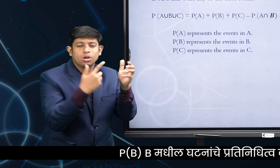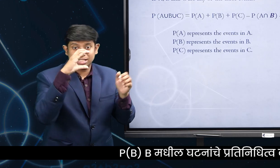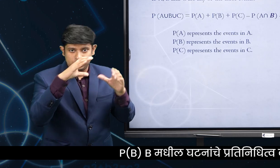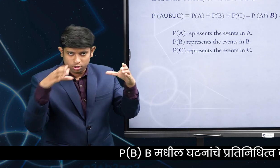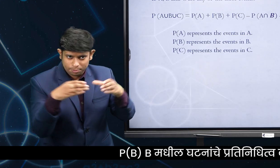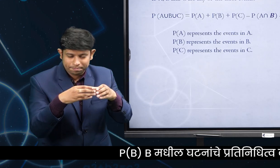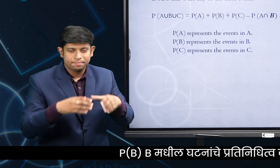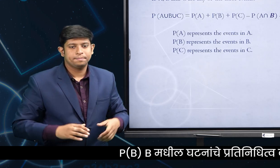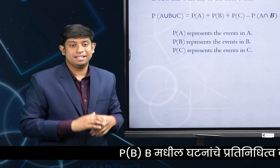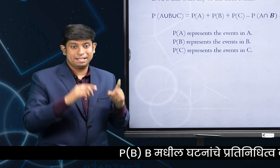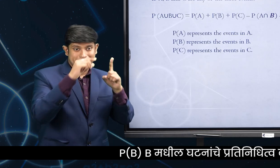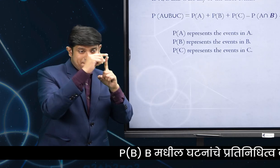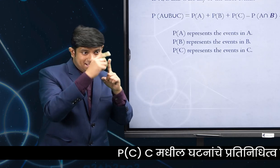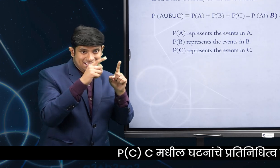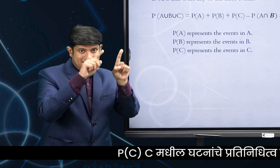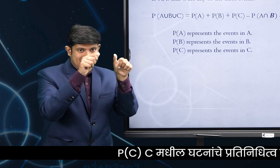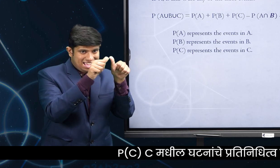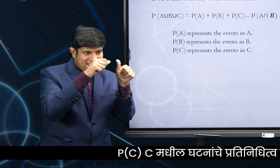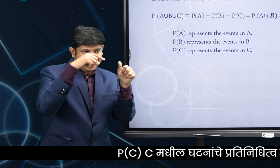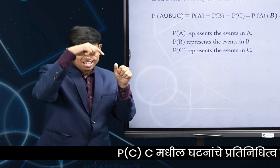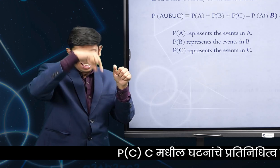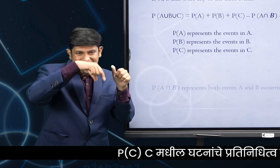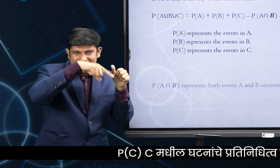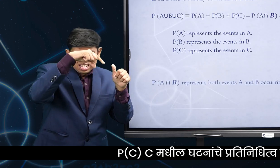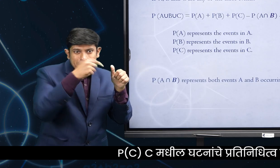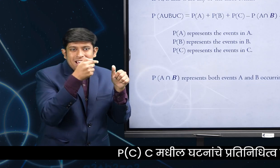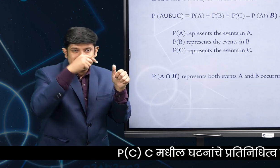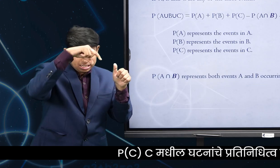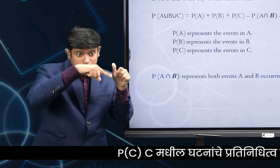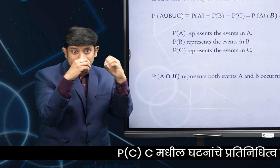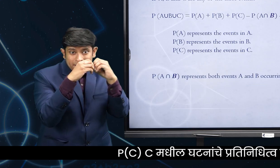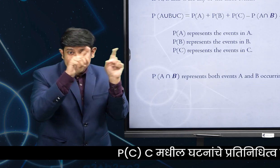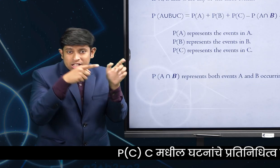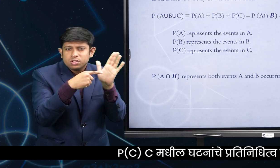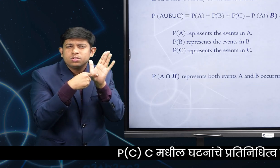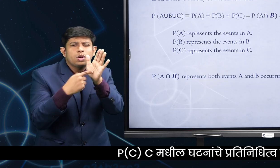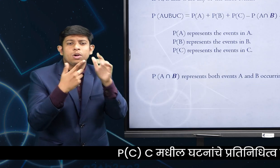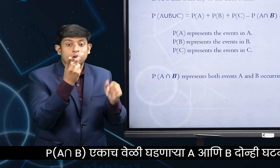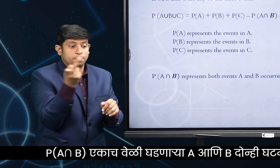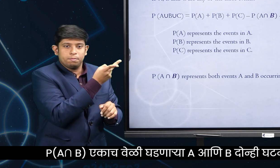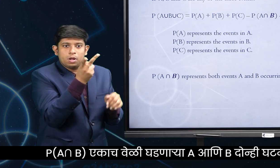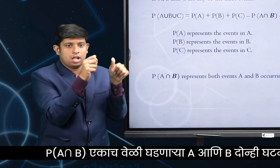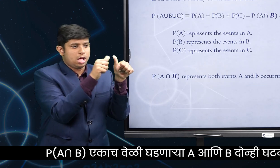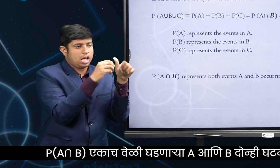घटनांचे प्रतिनिधित्व करतो. C मधील घटनांचे प्रतिनिधित्व करतो.